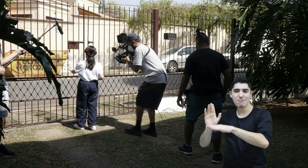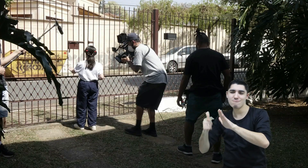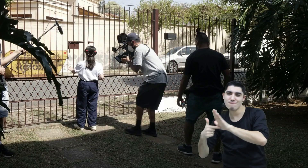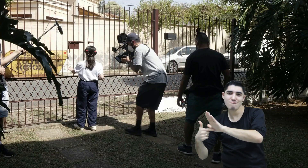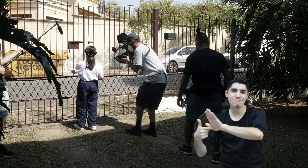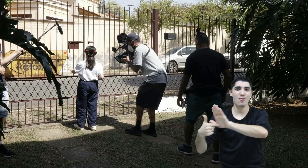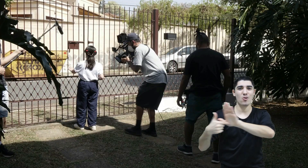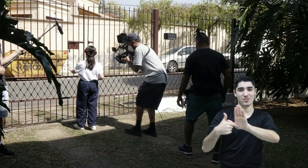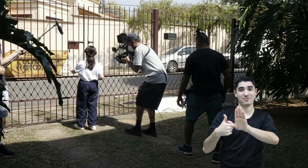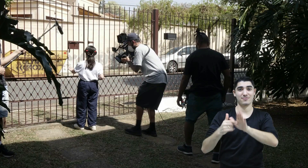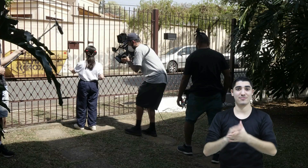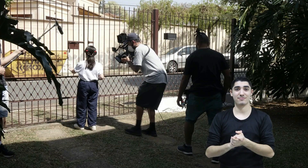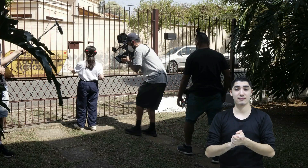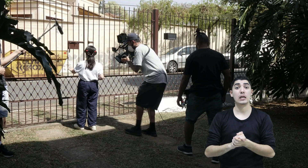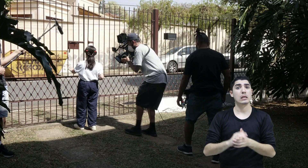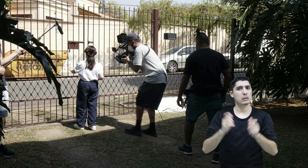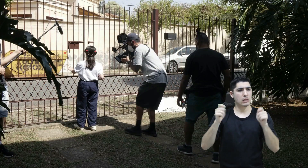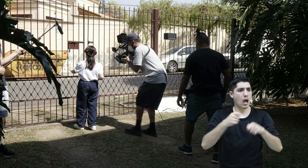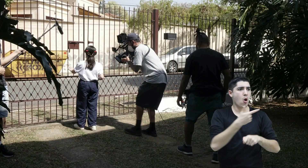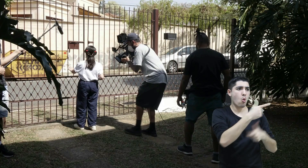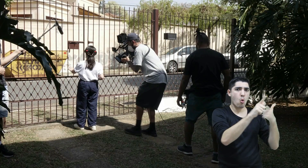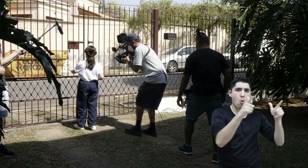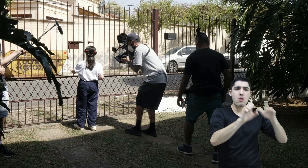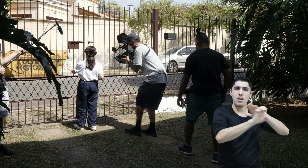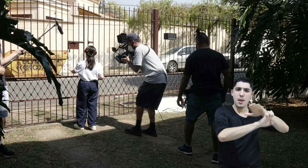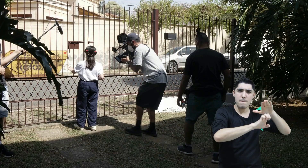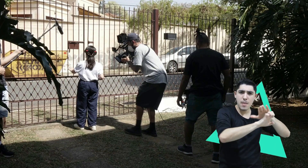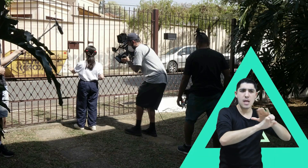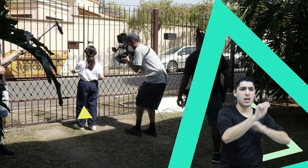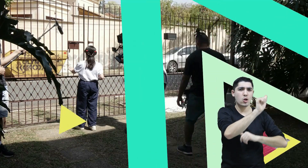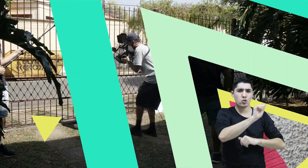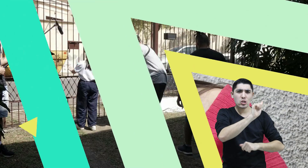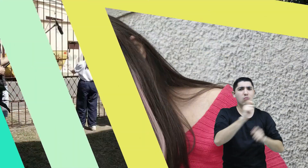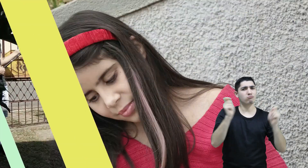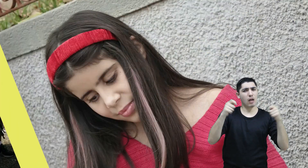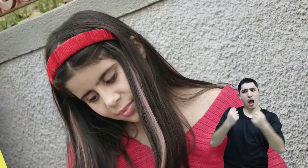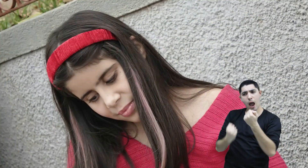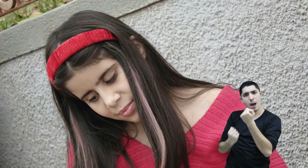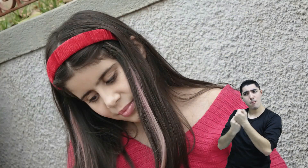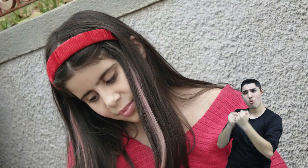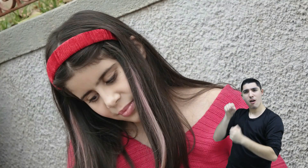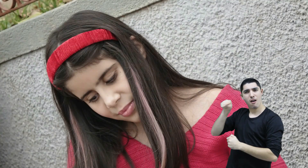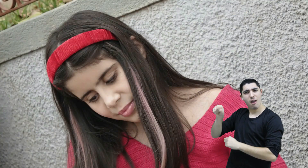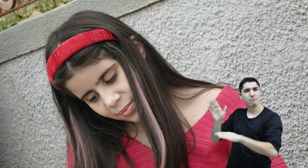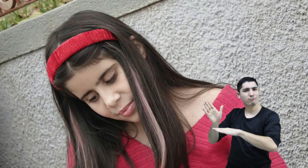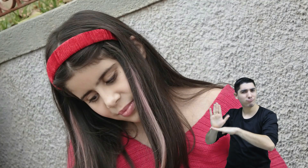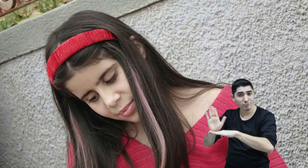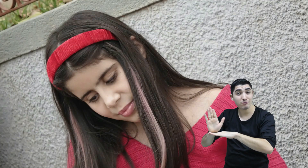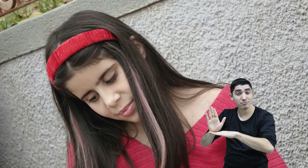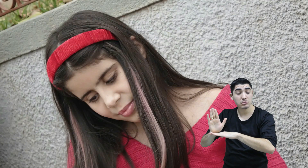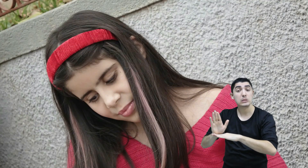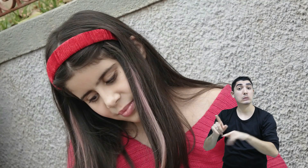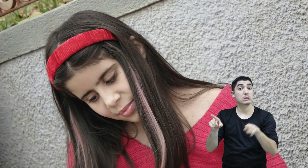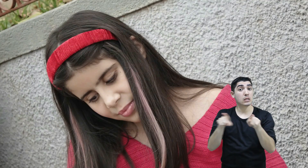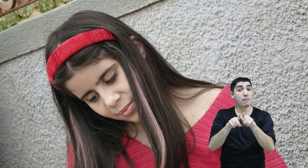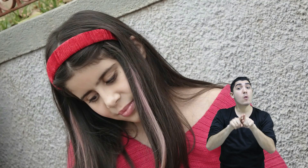Já contando com o apoio e o direcionamento de instituições sérias nesse meio, inclusive com o objetivo de uma atriz